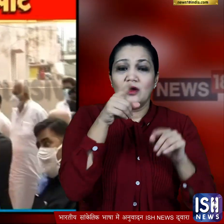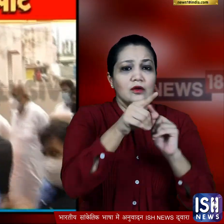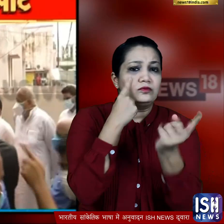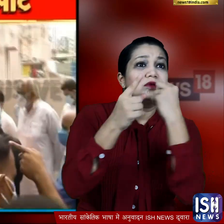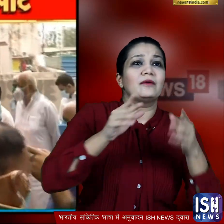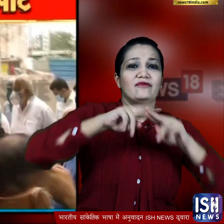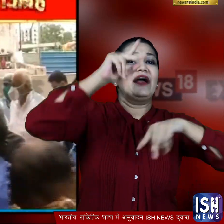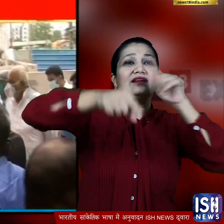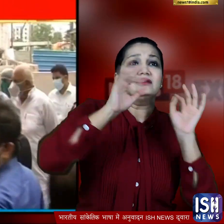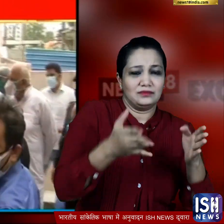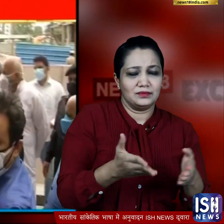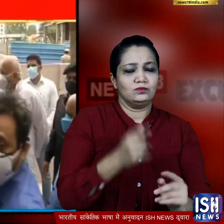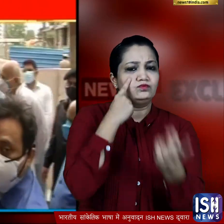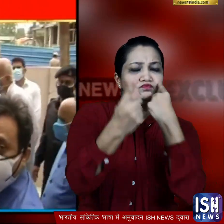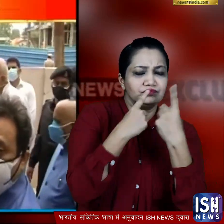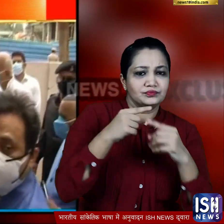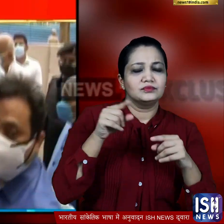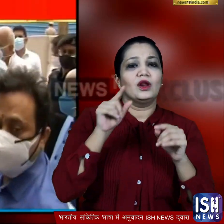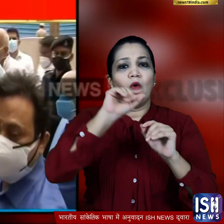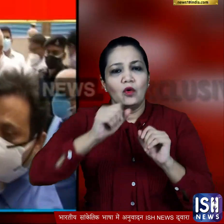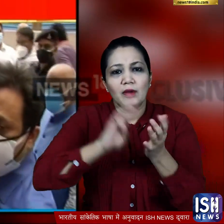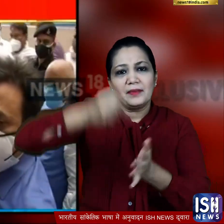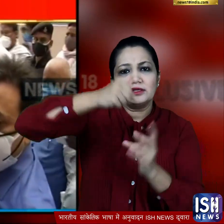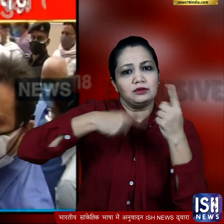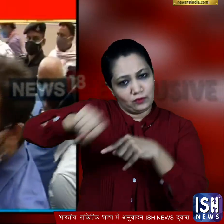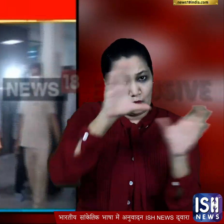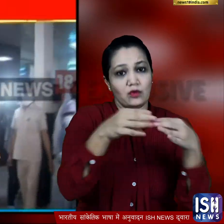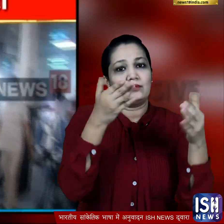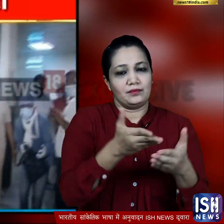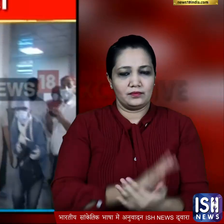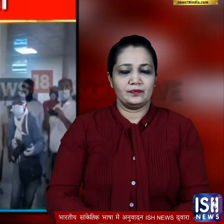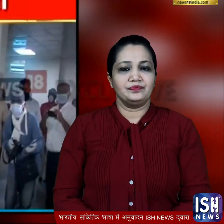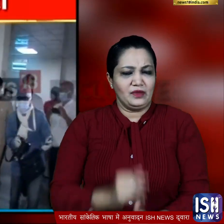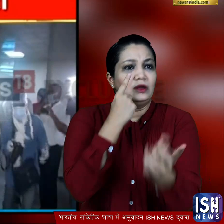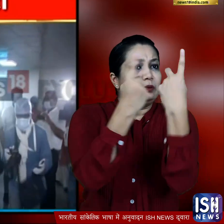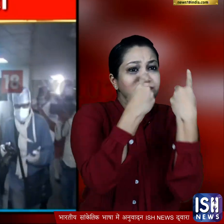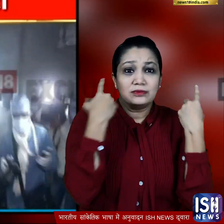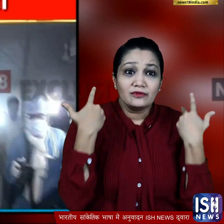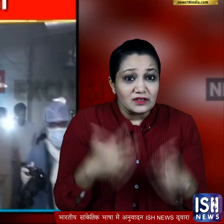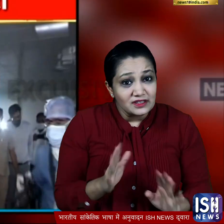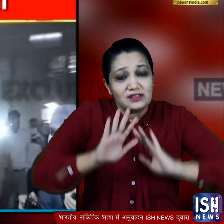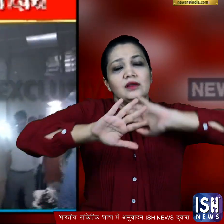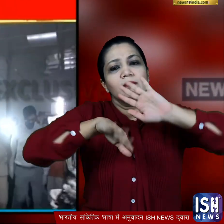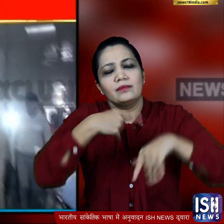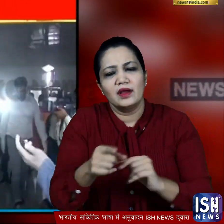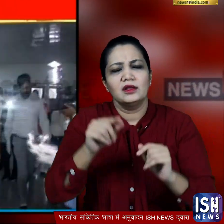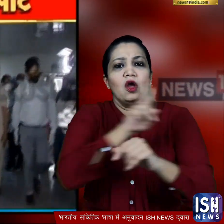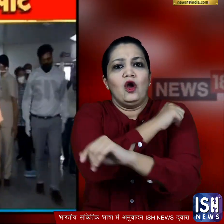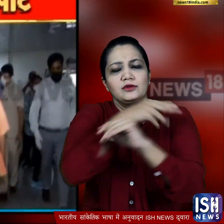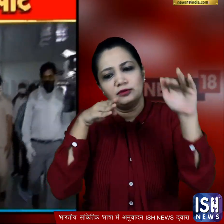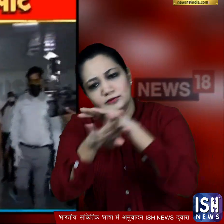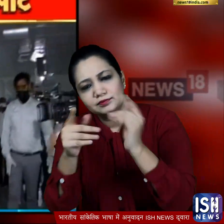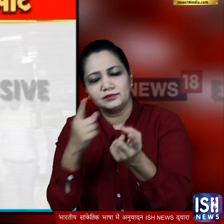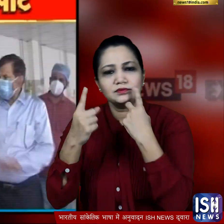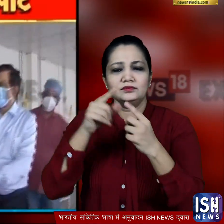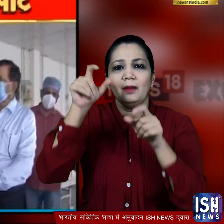प्लांट का निरीक्षण कर रहे हैं। आप देख सकते हैं उनके साथ सरकार के विधायक और मंत्री मौजूद हैं। ऑक्सीजन प्लांट का निरीक्षण करने के बाद योगी आदित्यनाथ अस्पताल